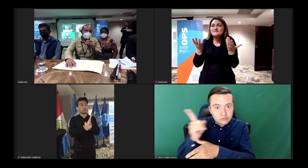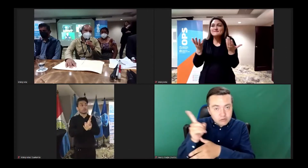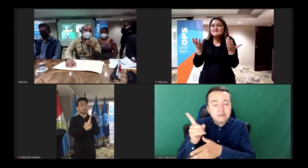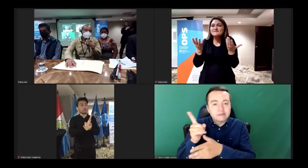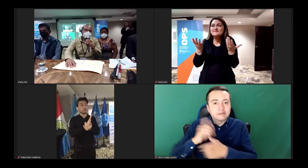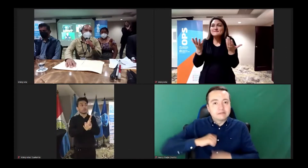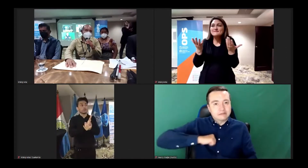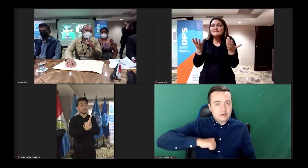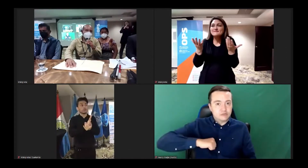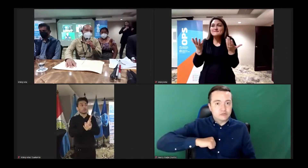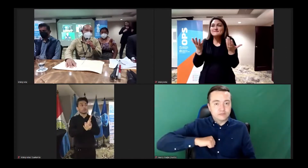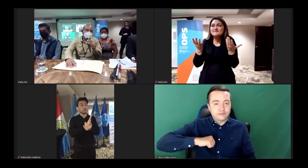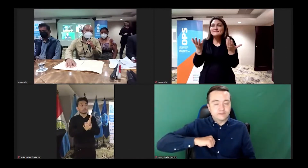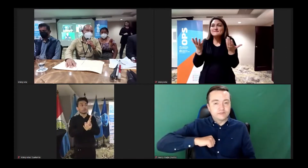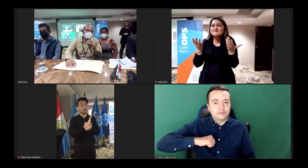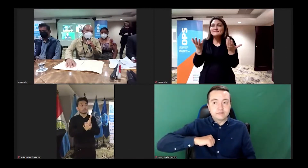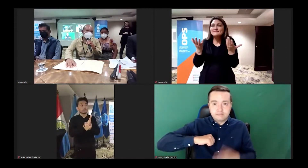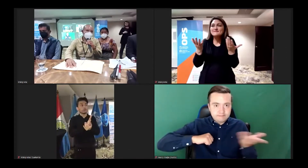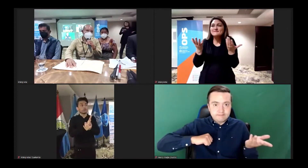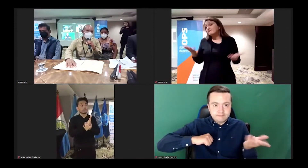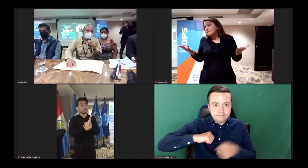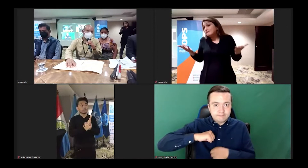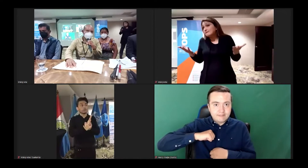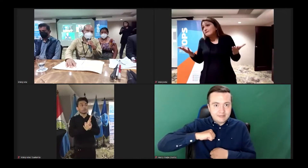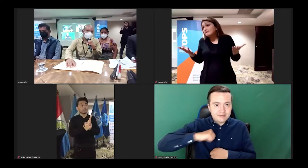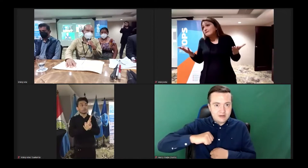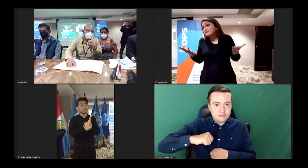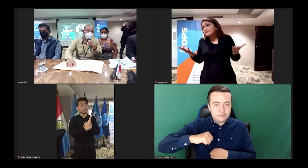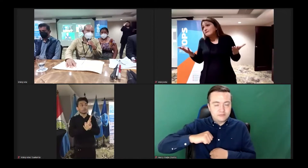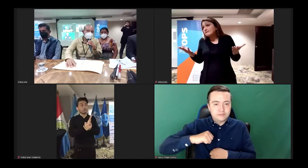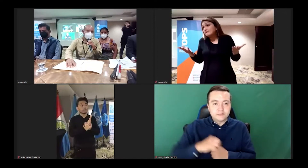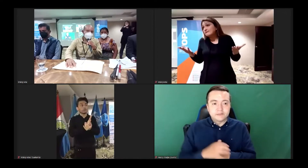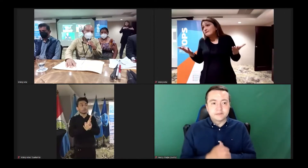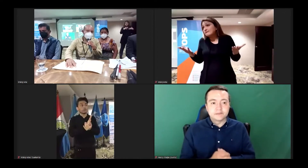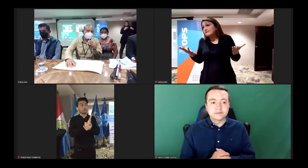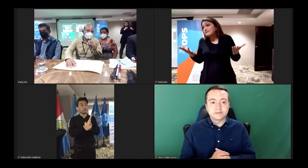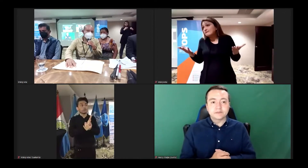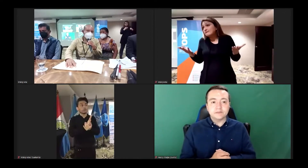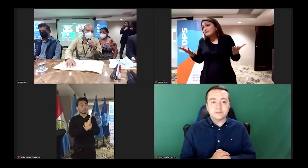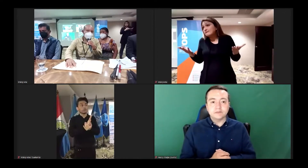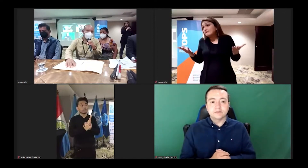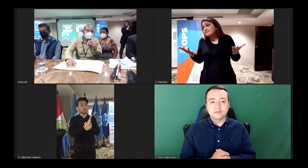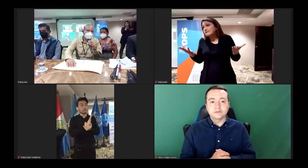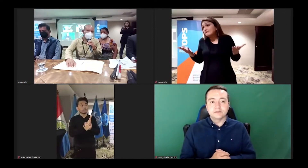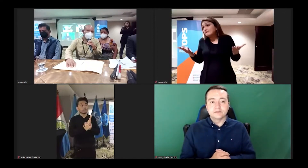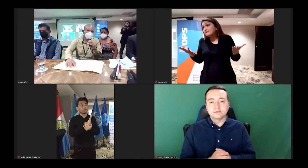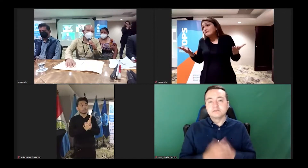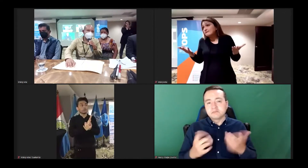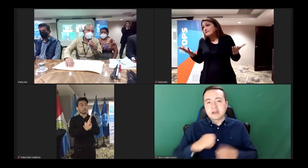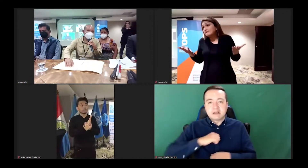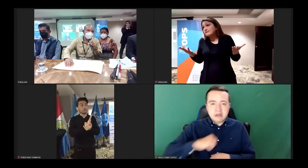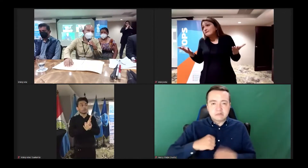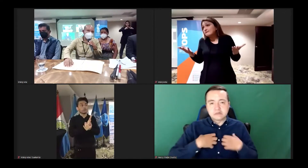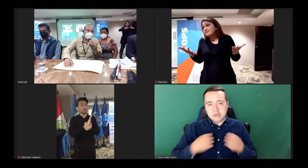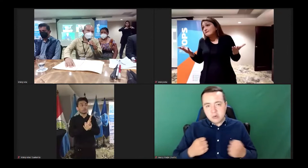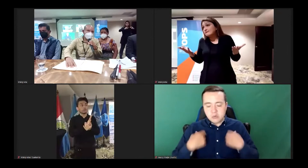definitivamente es un derecho, es un educación, el vestuario, la